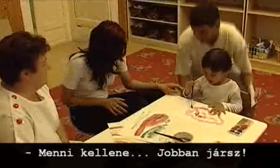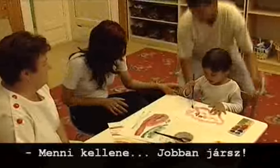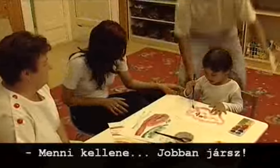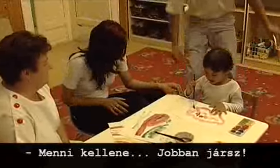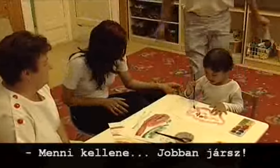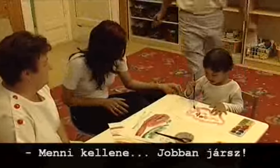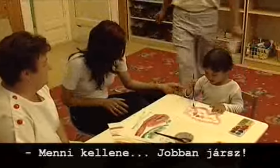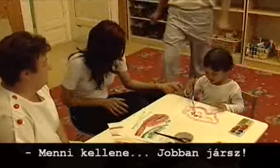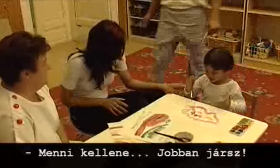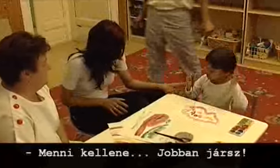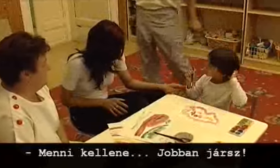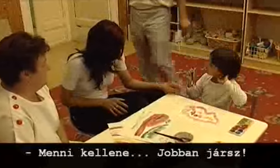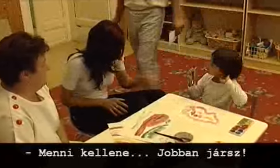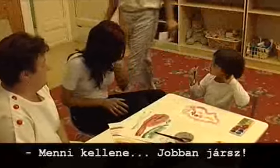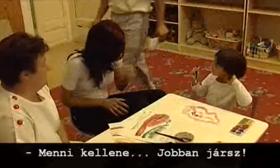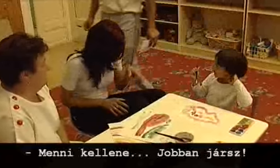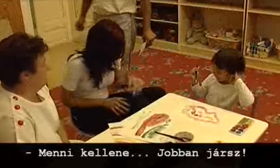Jobban jó.